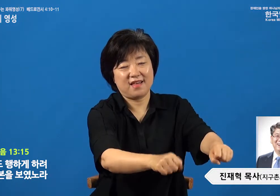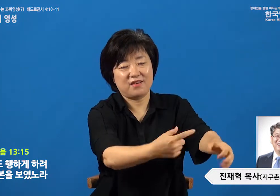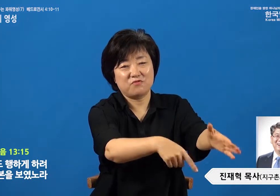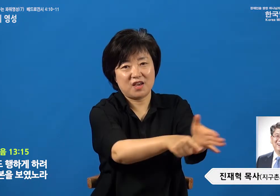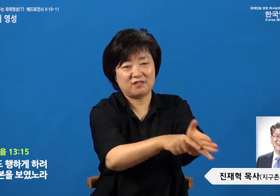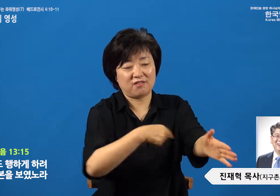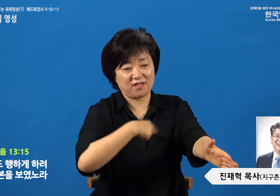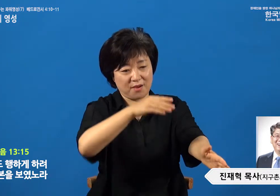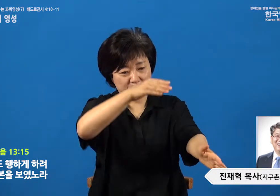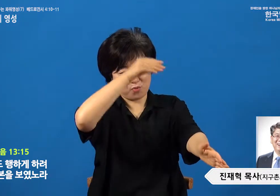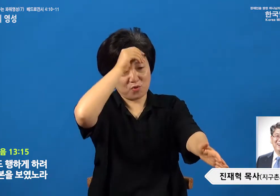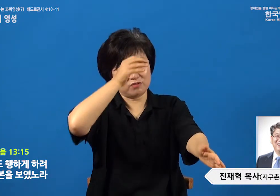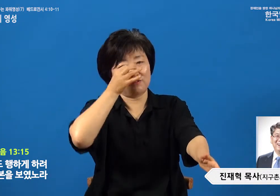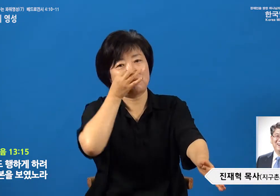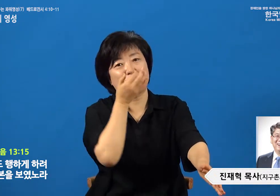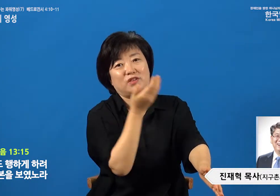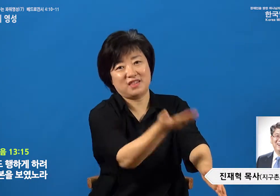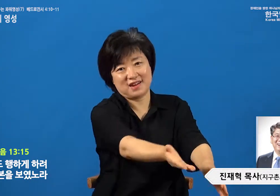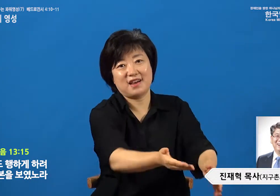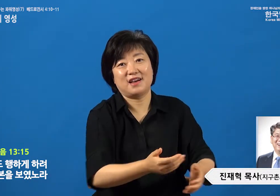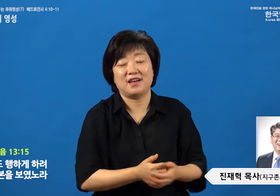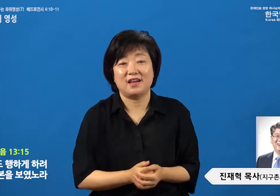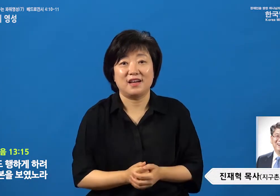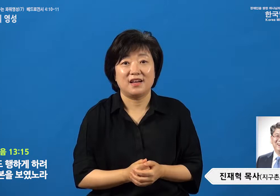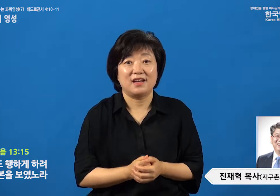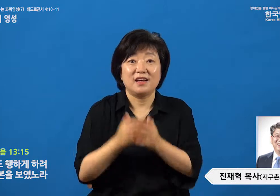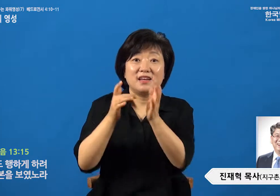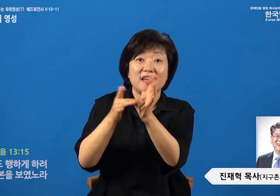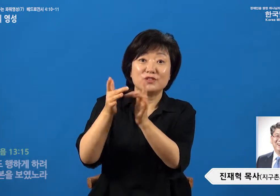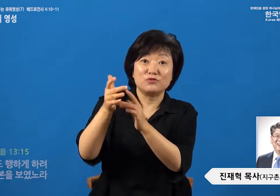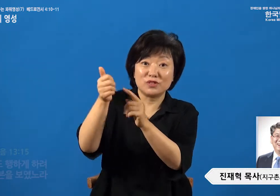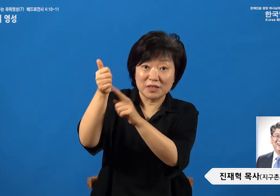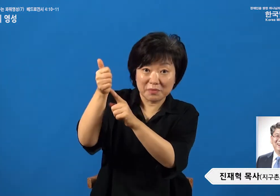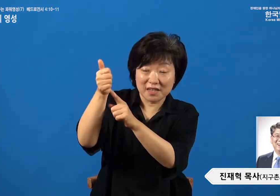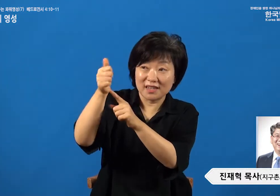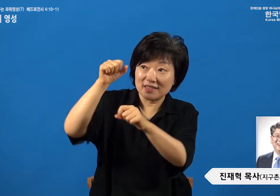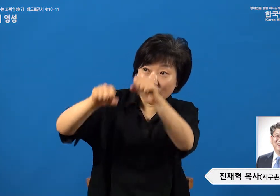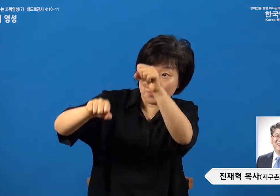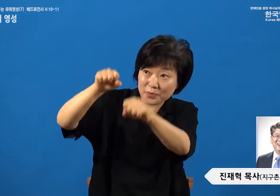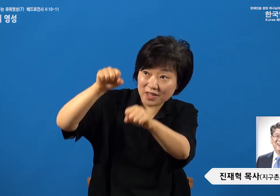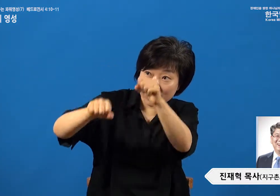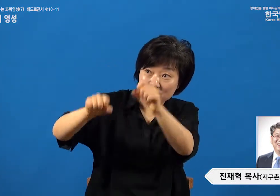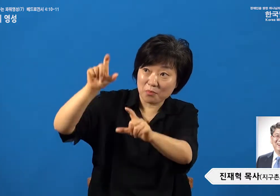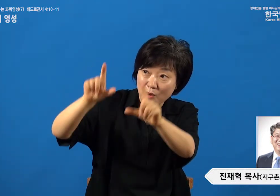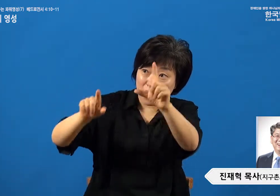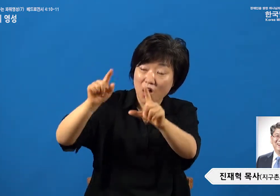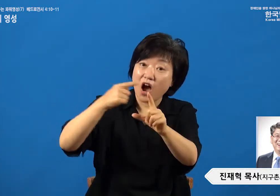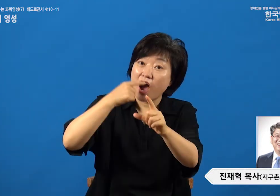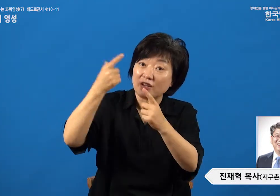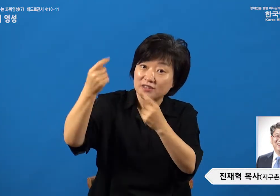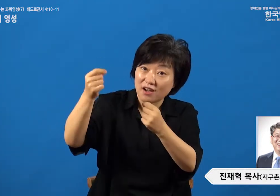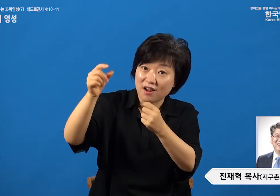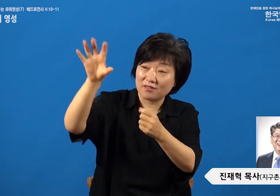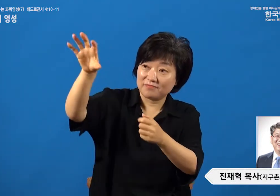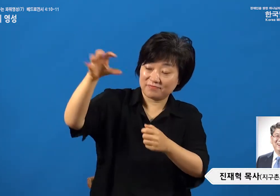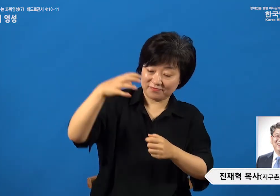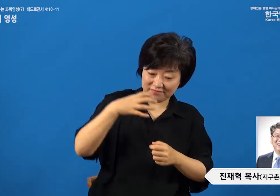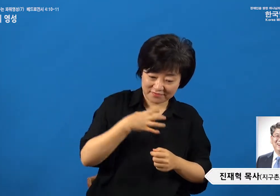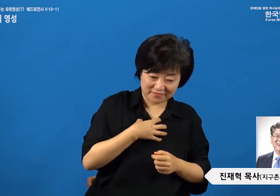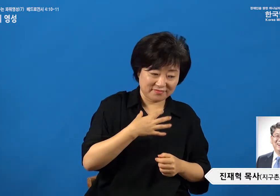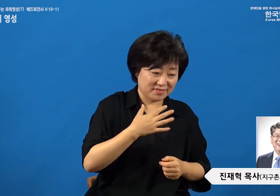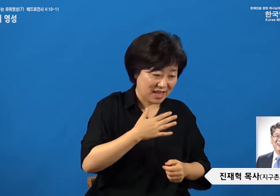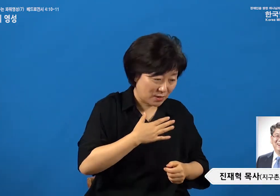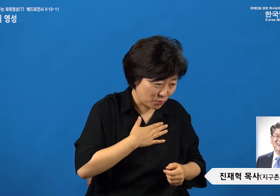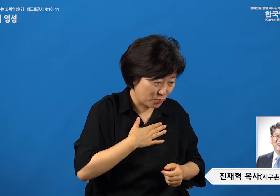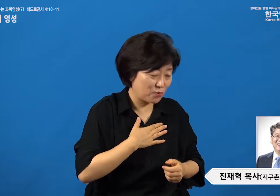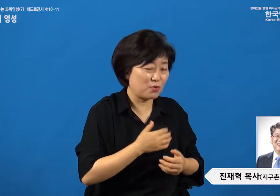보였노라. 주님께서 우리도 그렇게 주님이 섬기려 이 땅에 오신